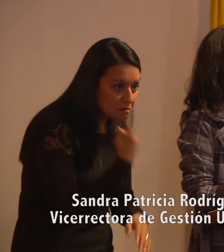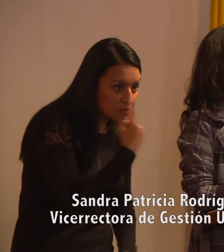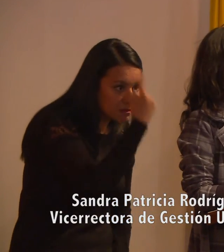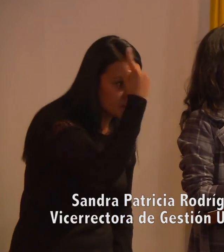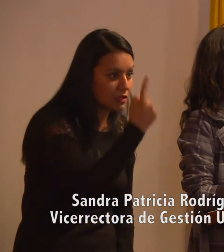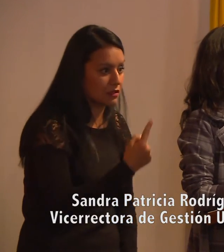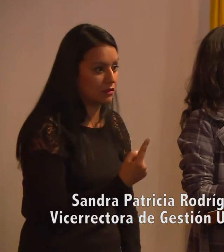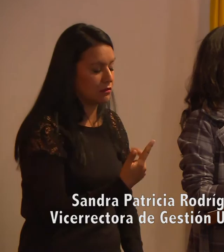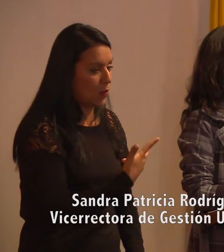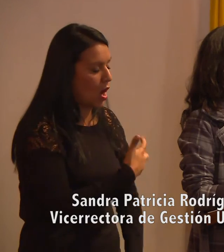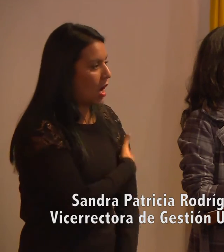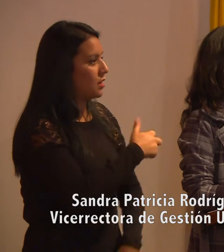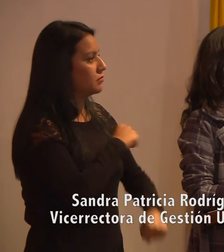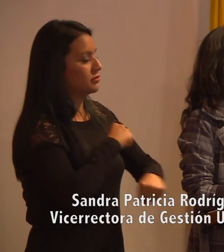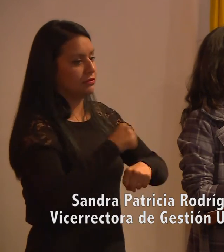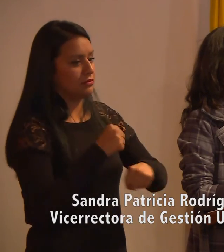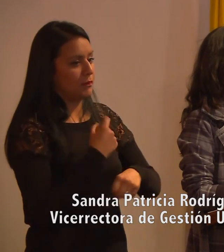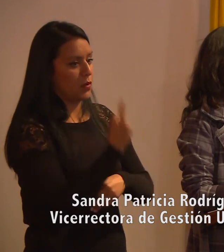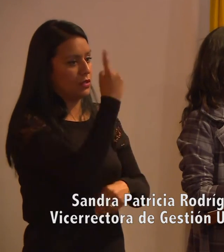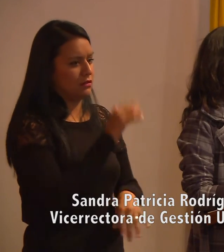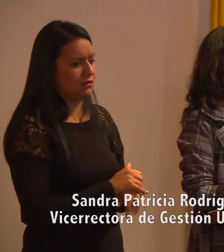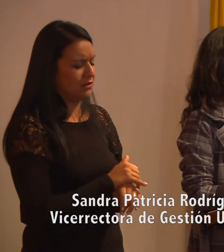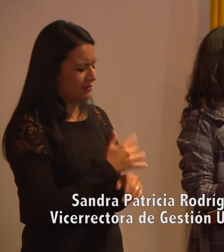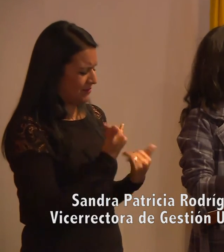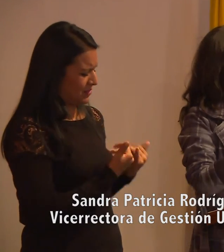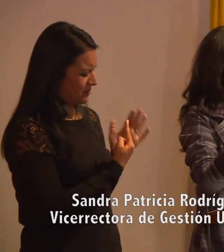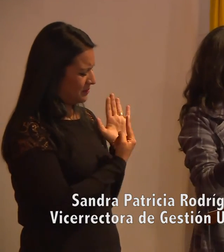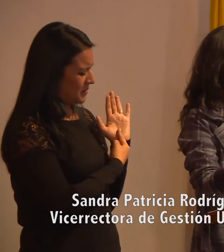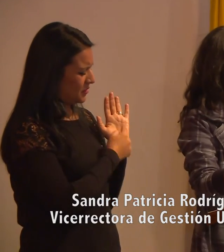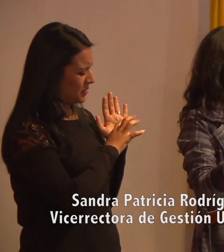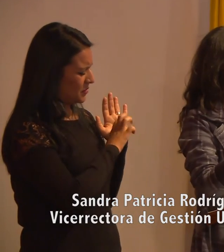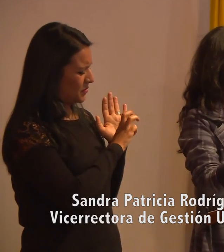importante saber entonces qué pasó entre el 98 y el